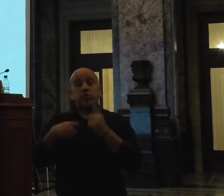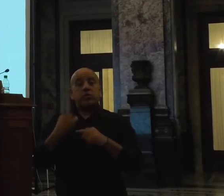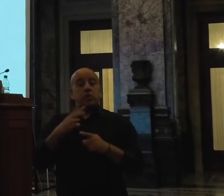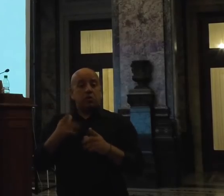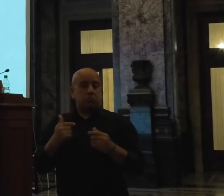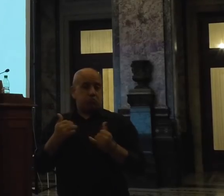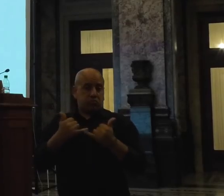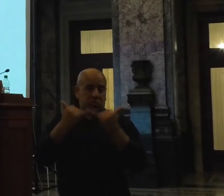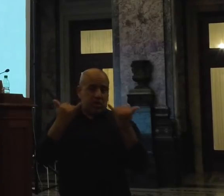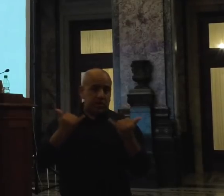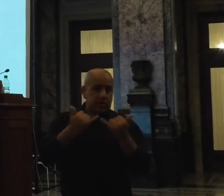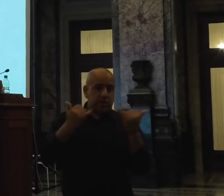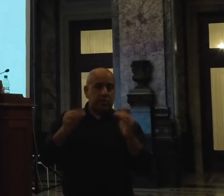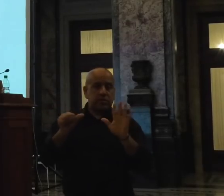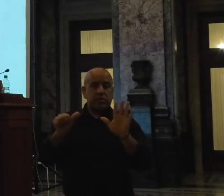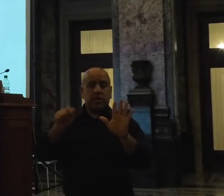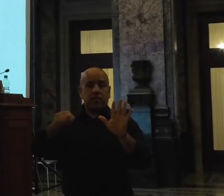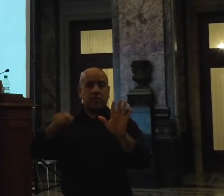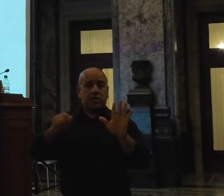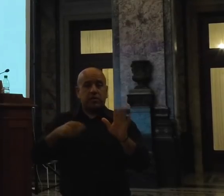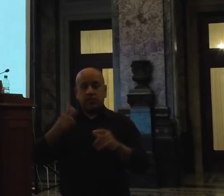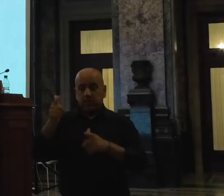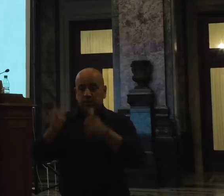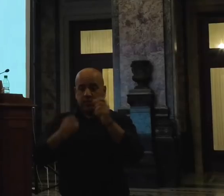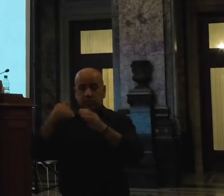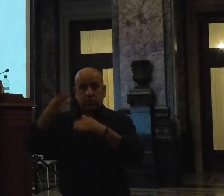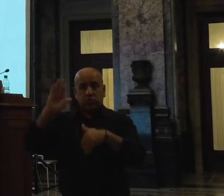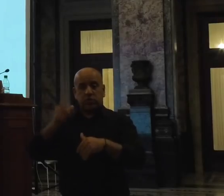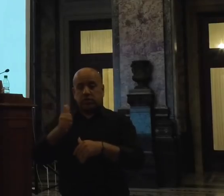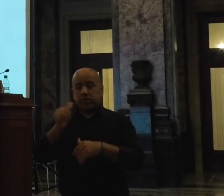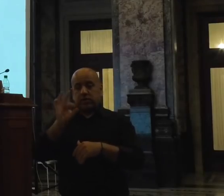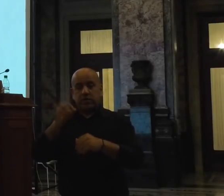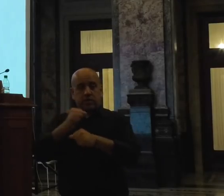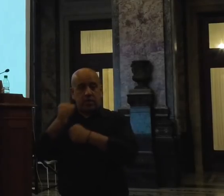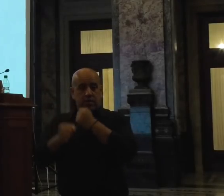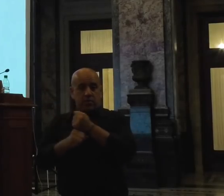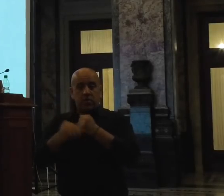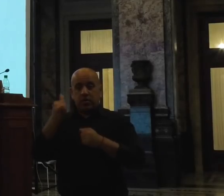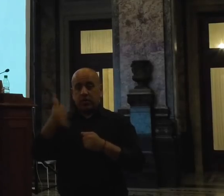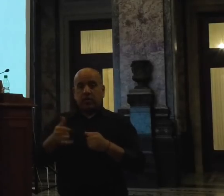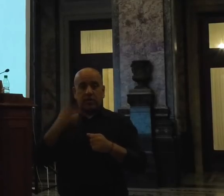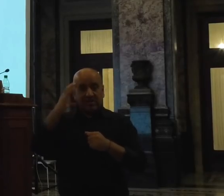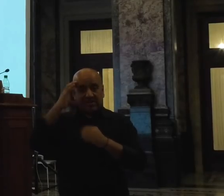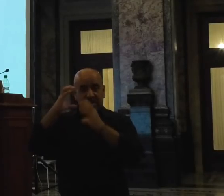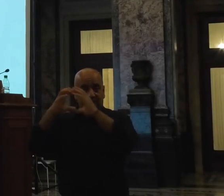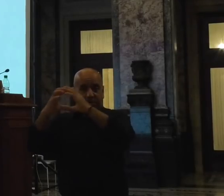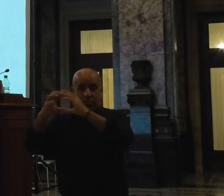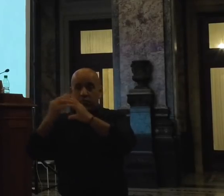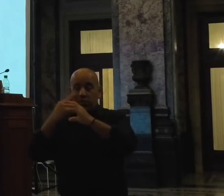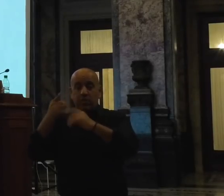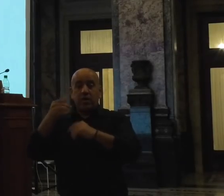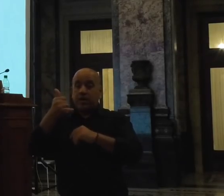decir 6 meses, y son personas generalmente mayores de 60 años, entonces ya han tenido un infarto cerebral y tienen que entrenar en casa 1 hora